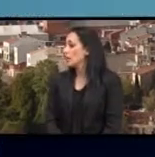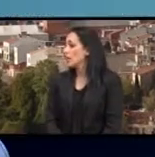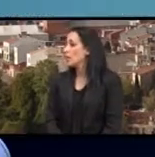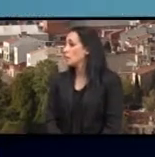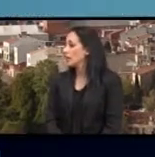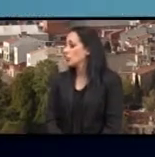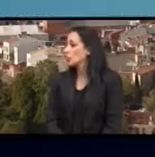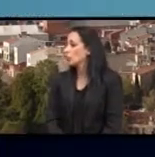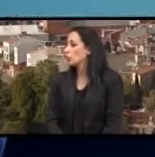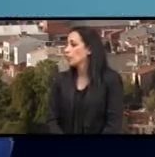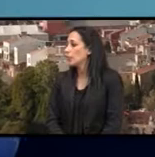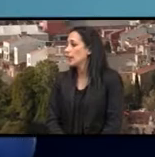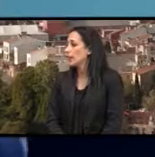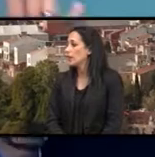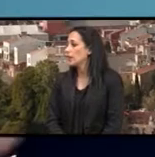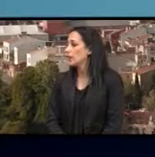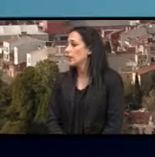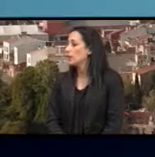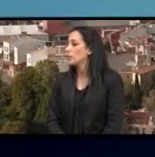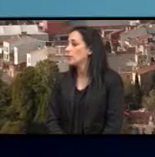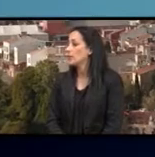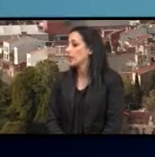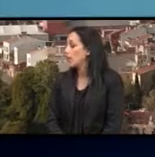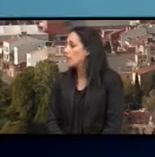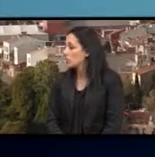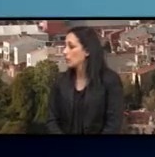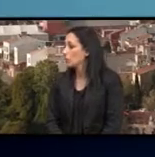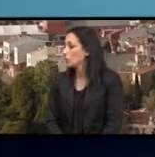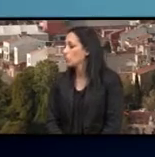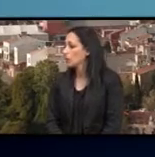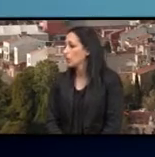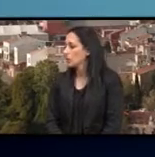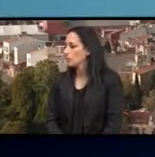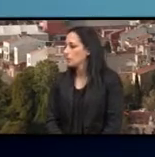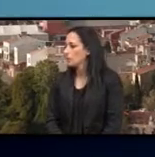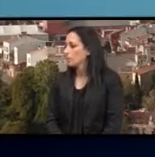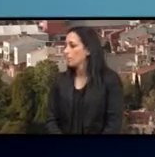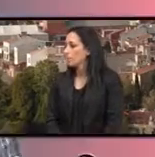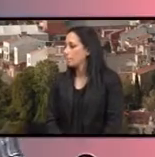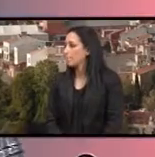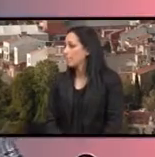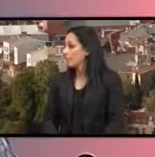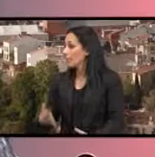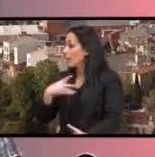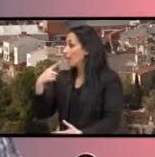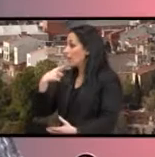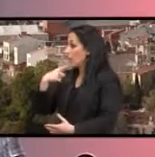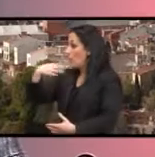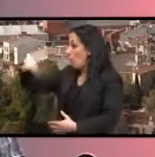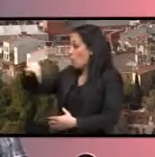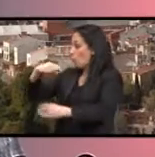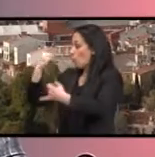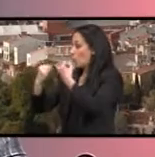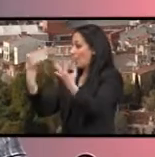sempre acabem amb el mateix. Ho sento, no t'entenc i arribem a marxar, inclús. O sigui, tot és la comunicació, no tan sols de les